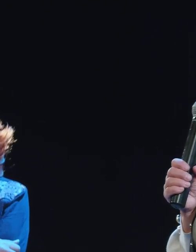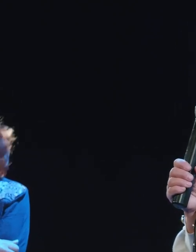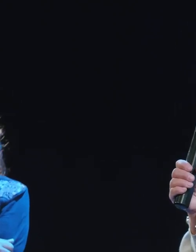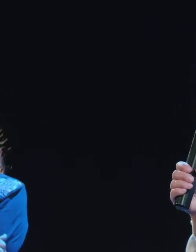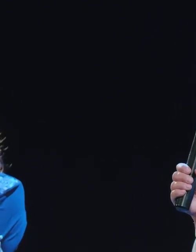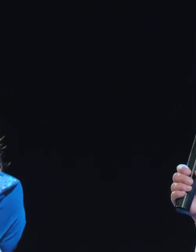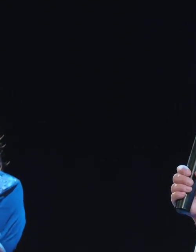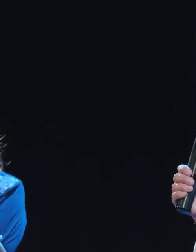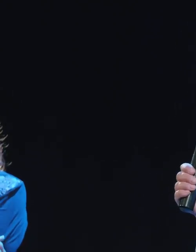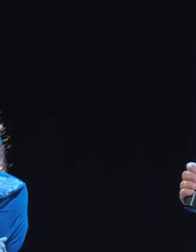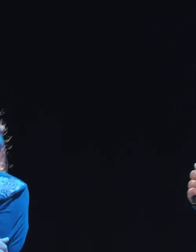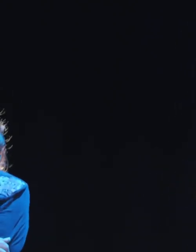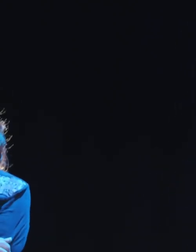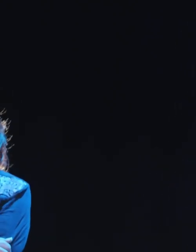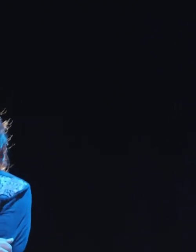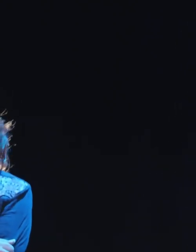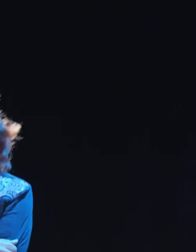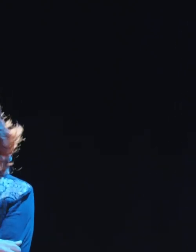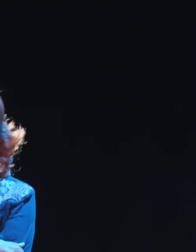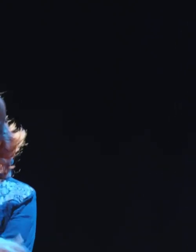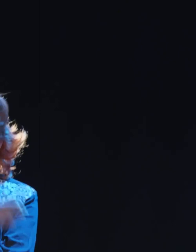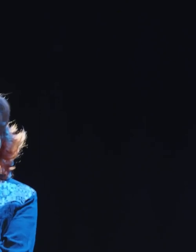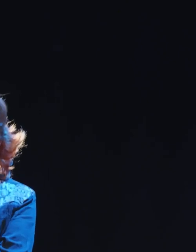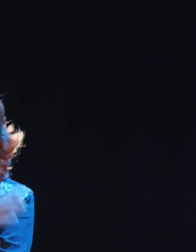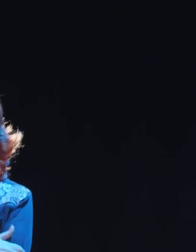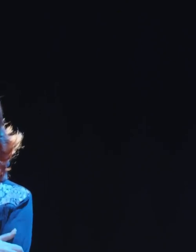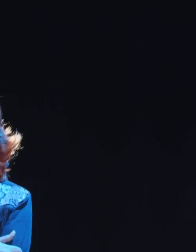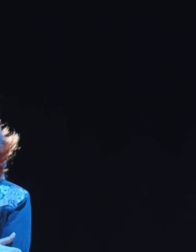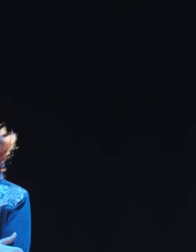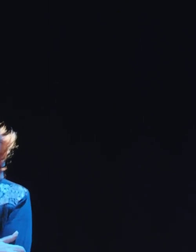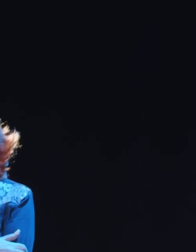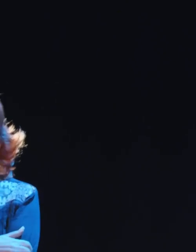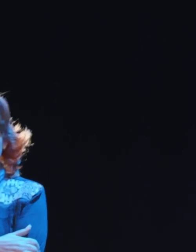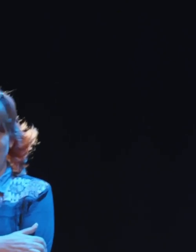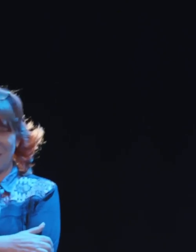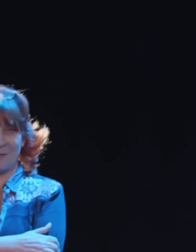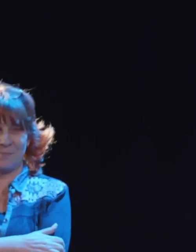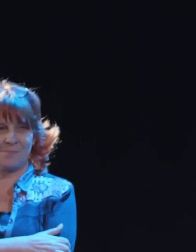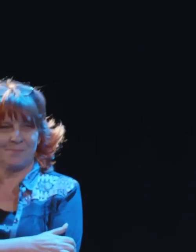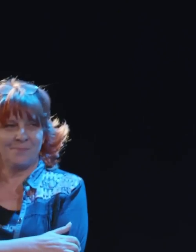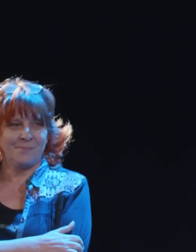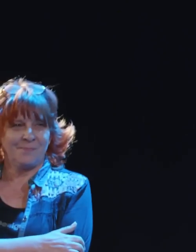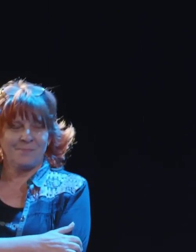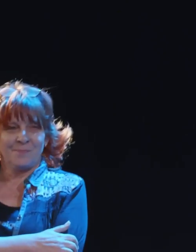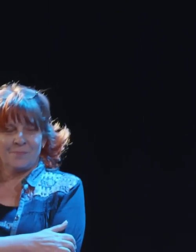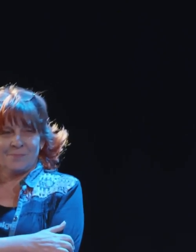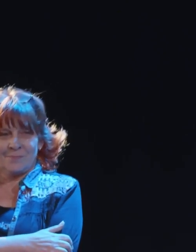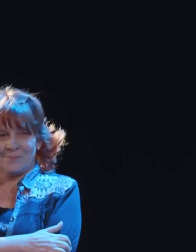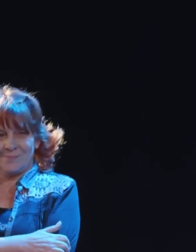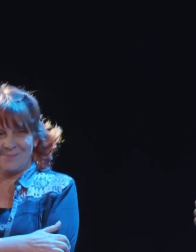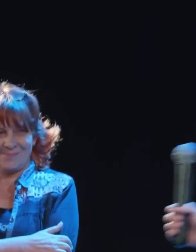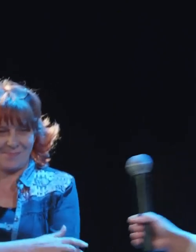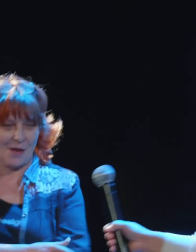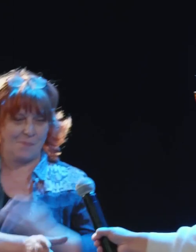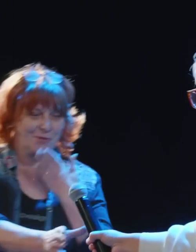care vor urma mai departe. Felicitări, Cristina, felicitări întregii echipe și mulțumim tuturor